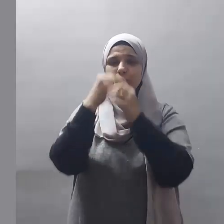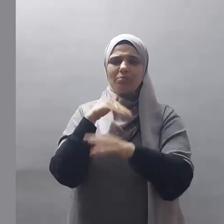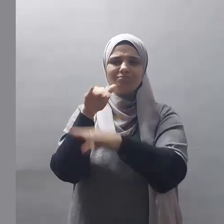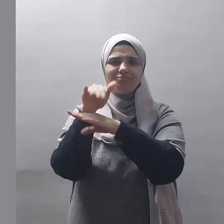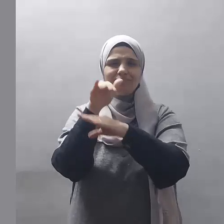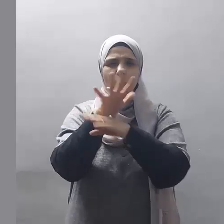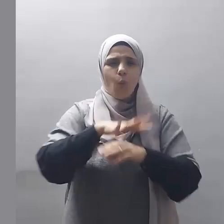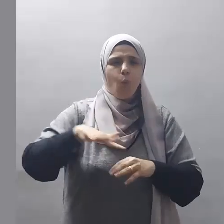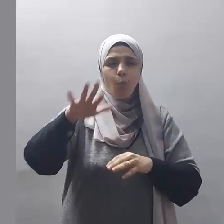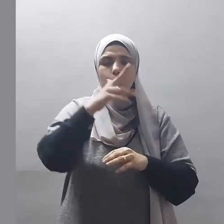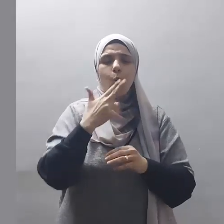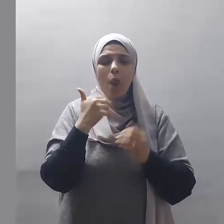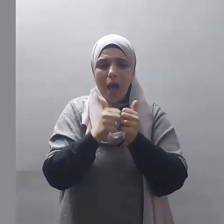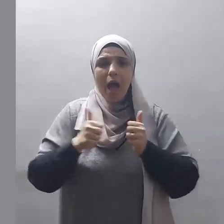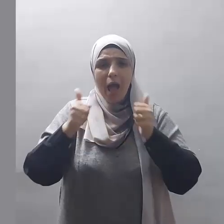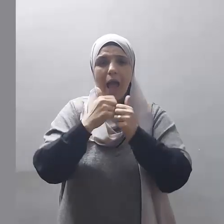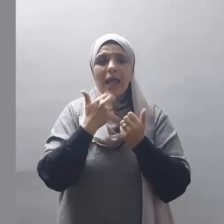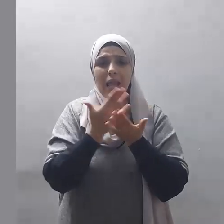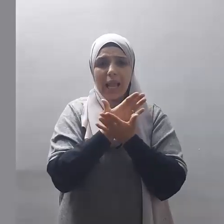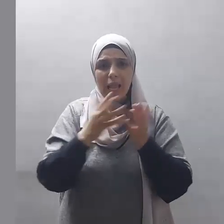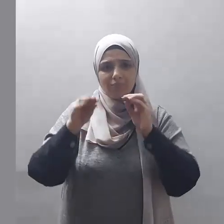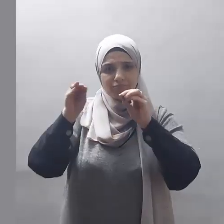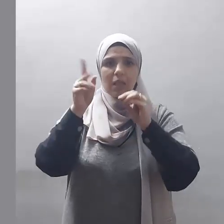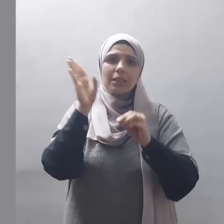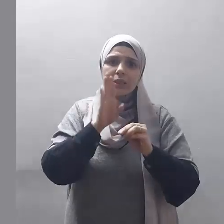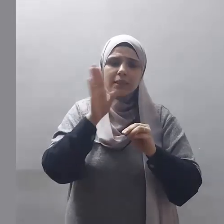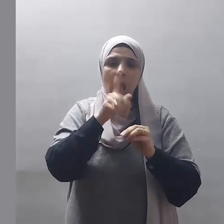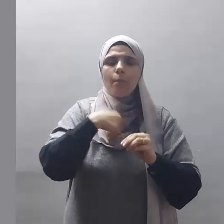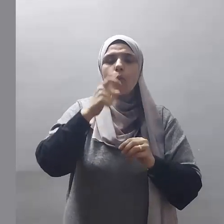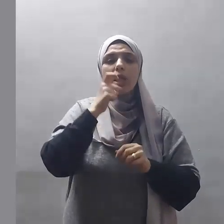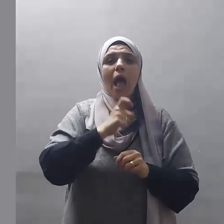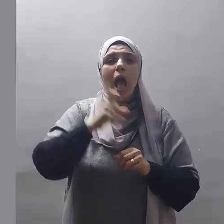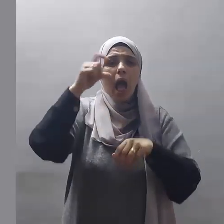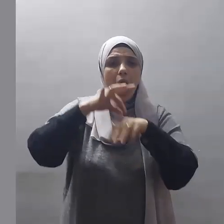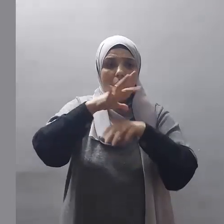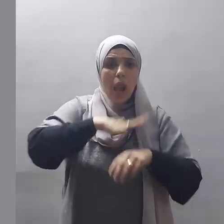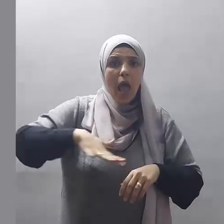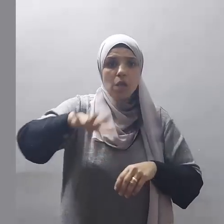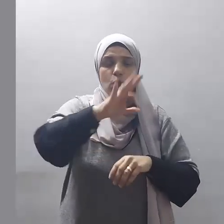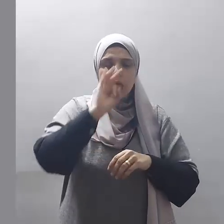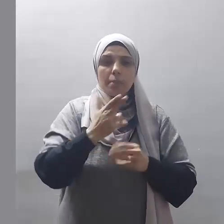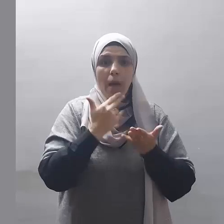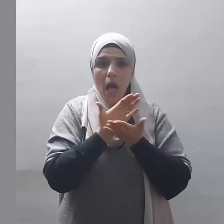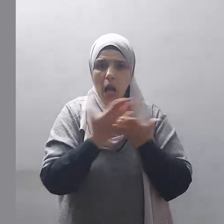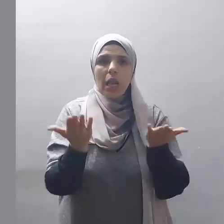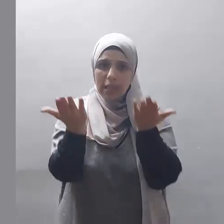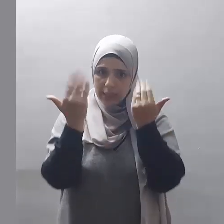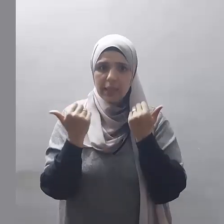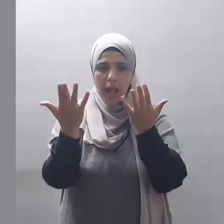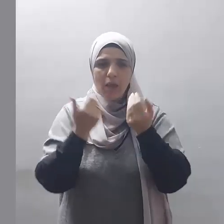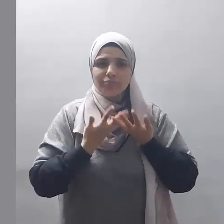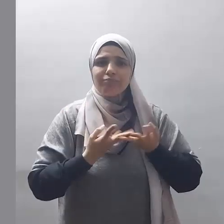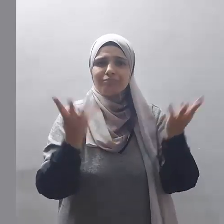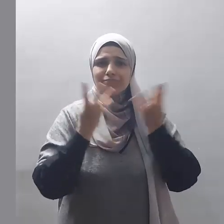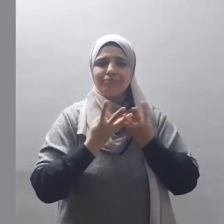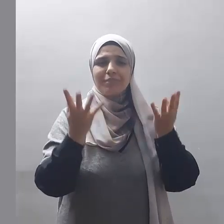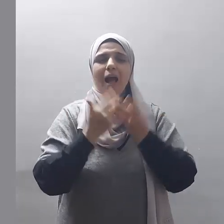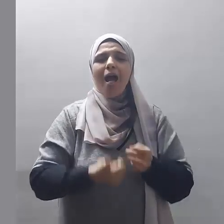لاهل الخير في هذا الشهر الكريم يا باغي الخير اقبل حتى لا يكون بيننا في